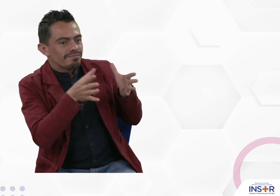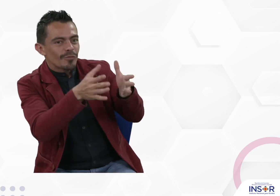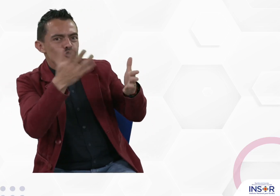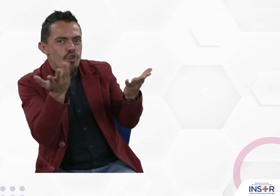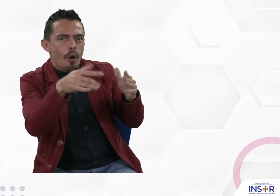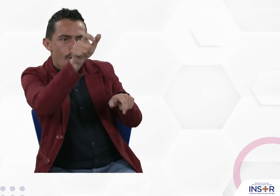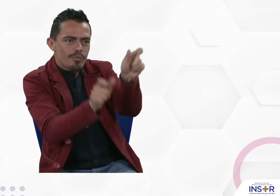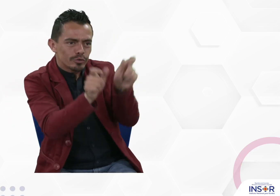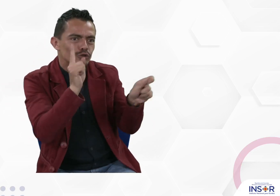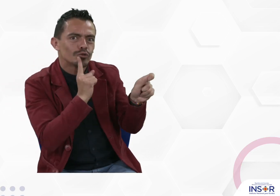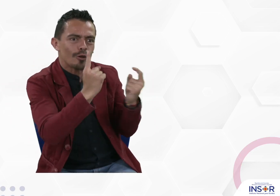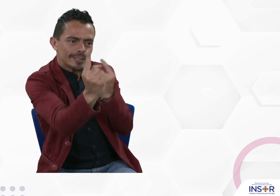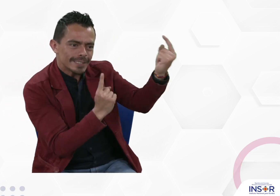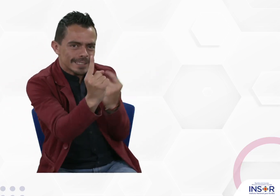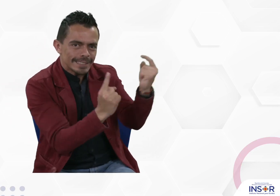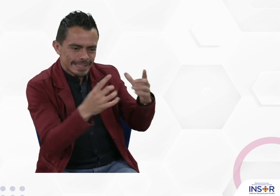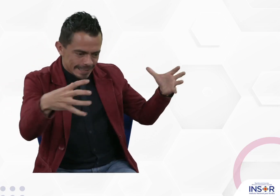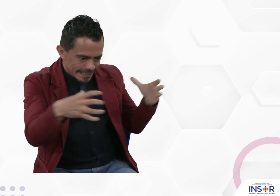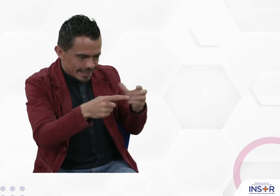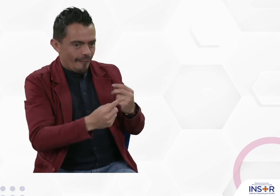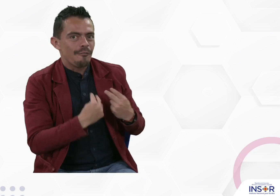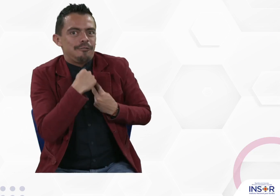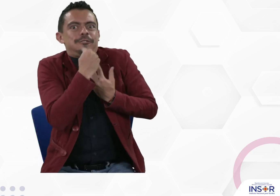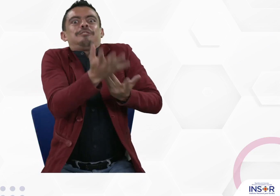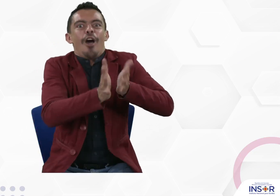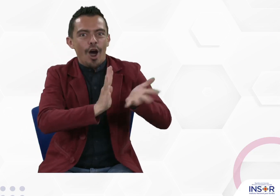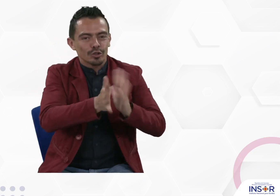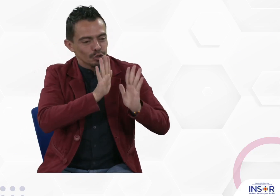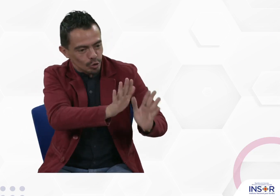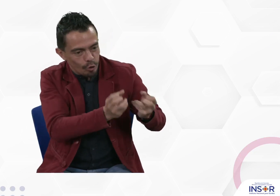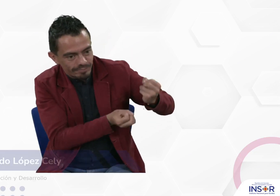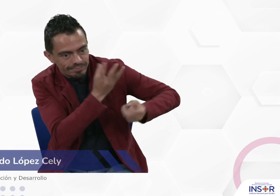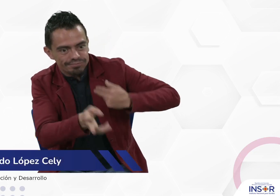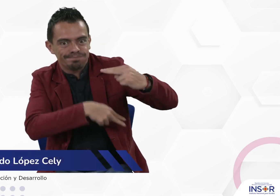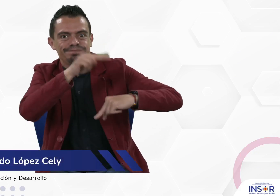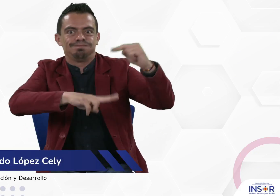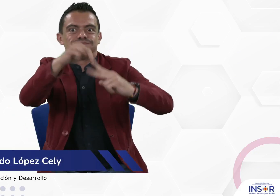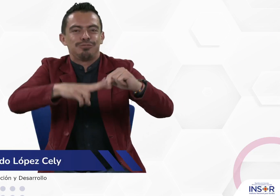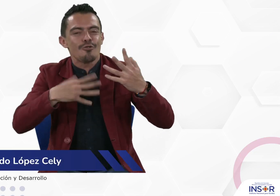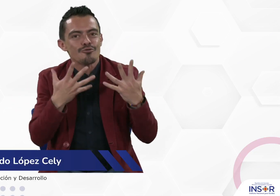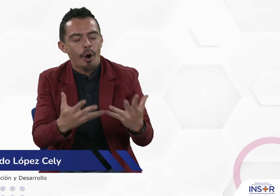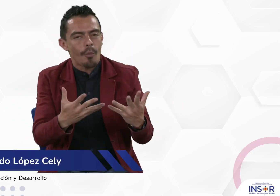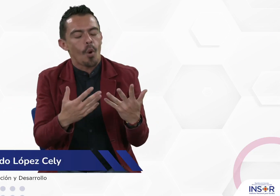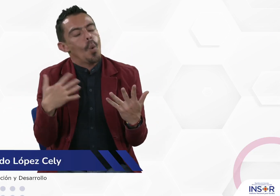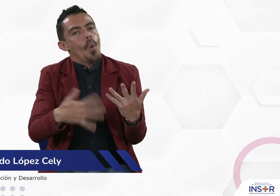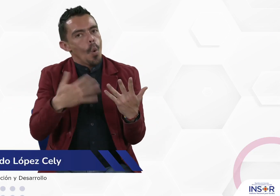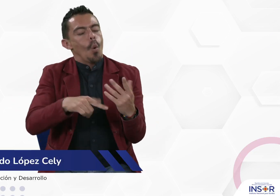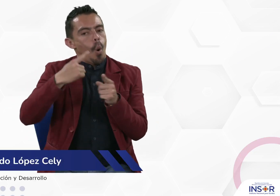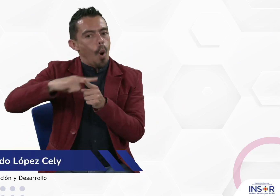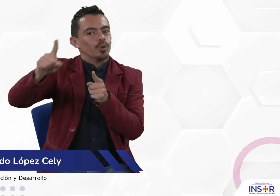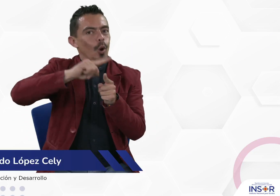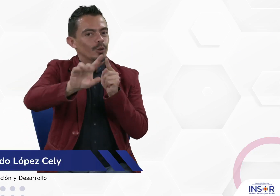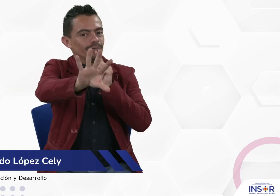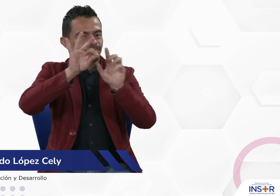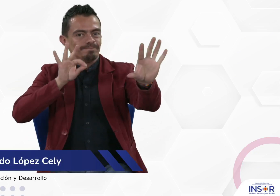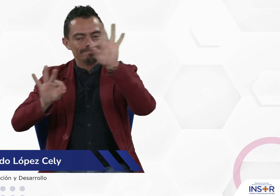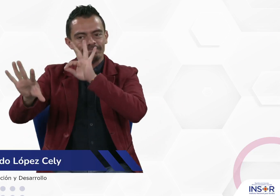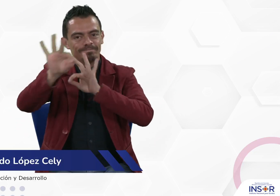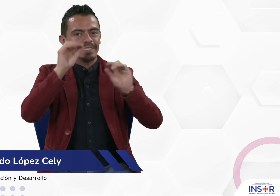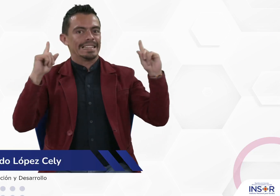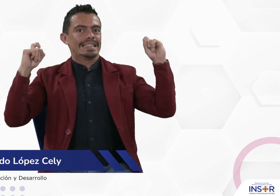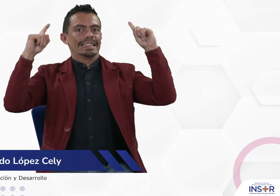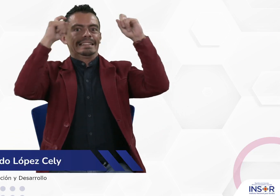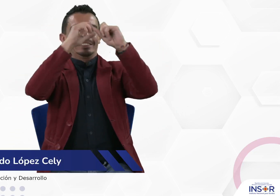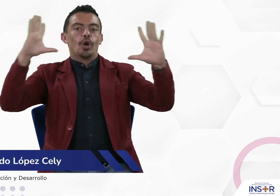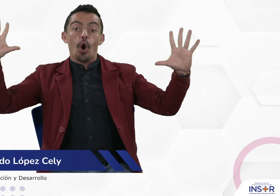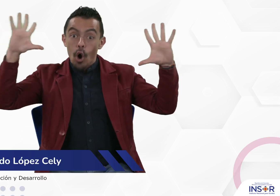sus procesos académicos o encuentros desde ese trabajo colaborativo de personas sordas para buscar una